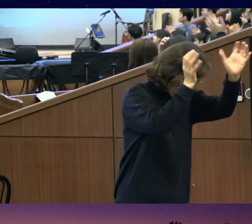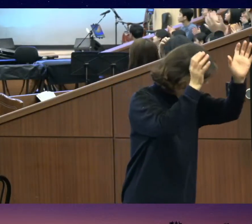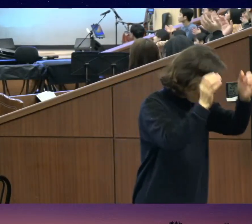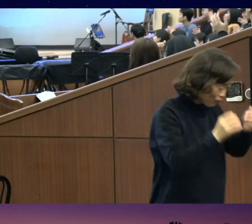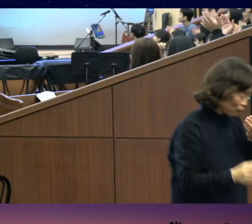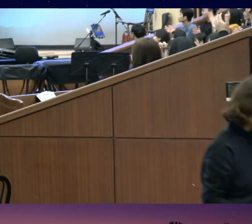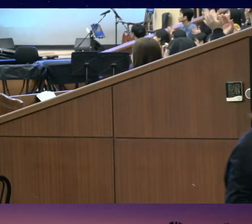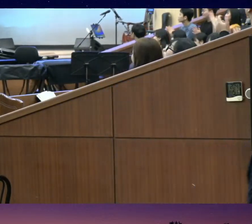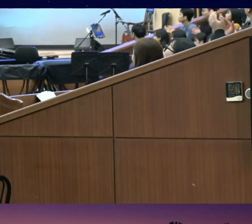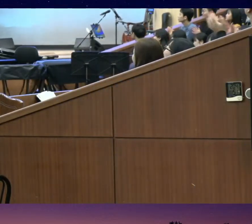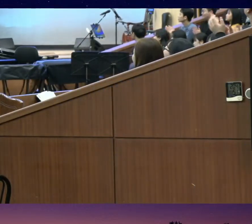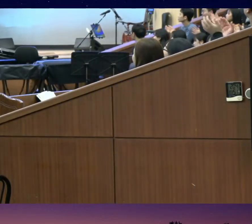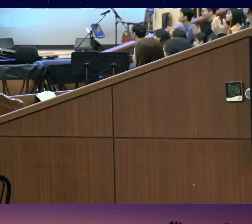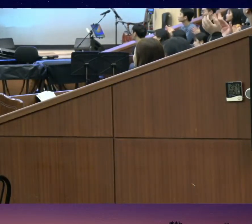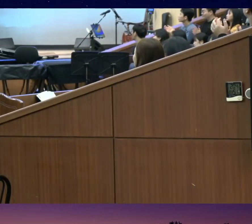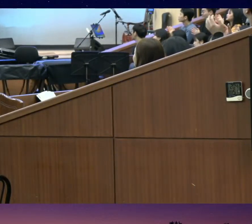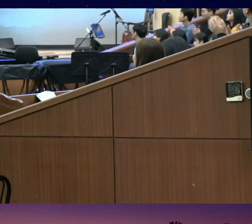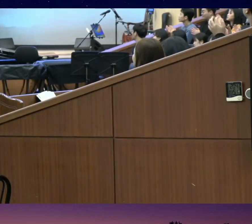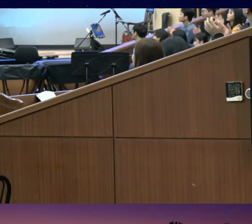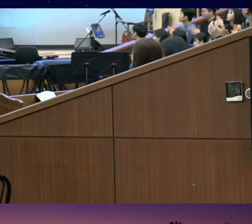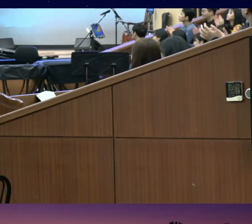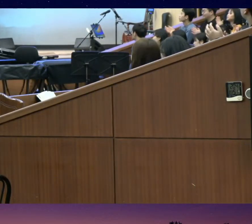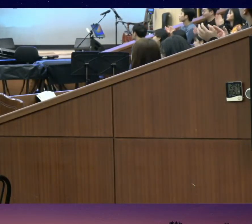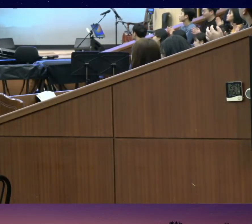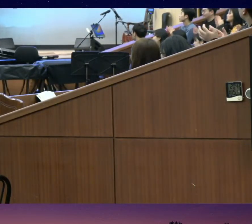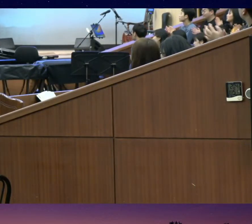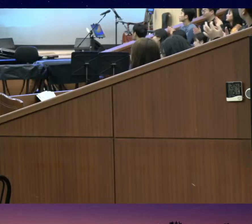와, 많이 왔어요, 그죠?